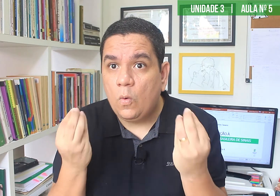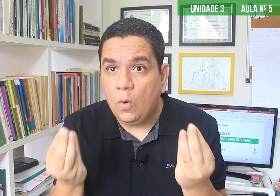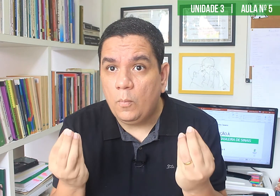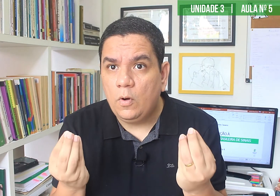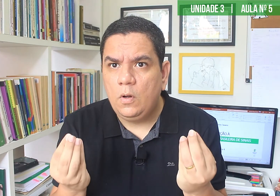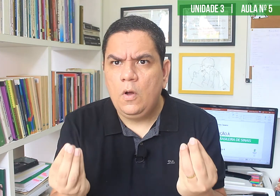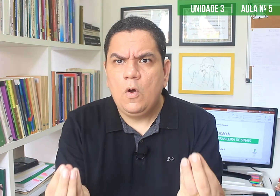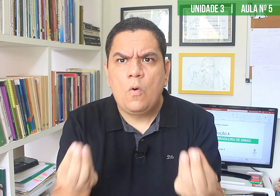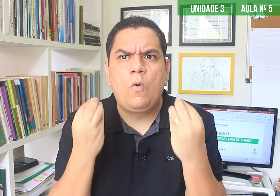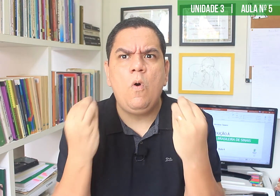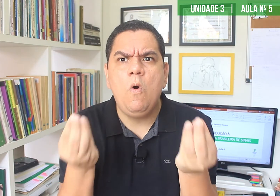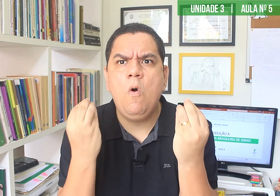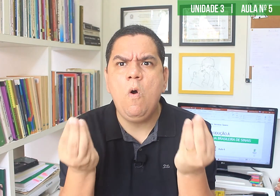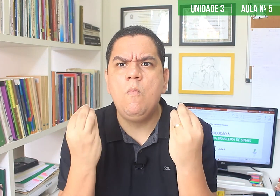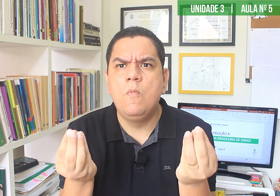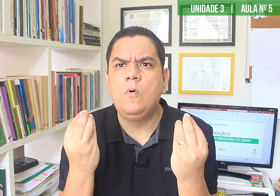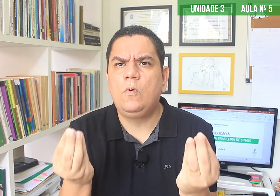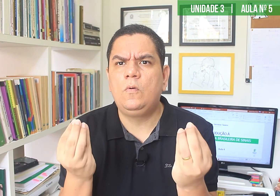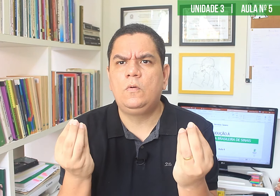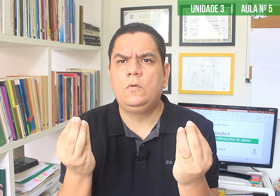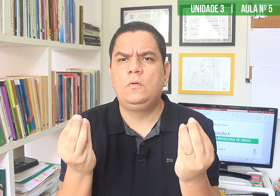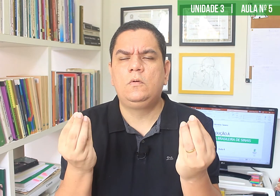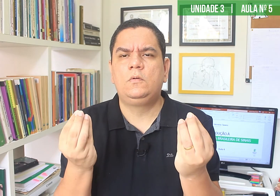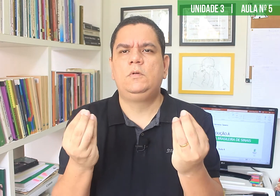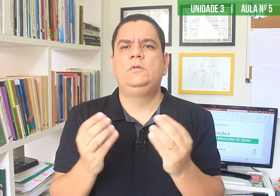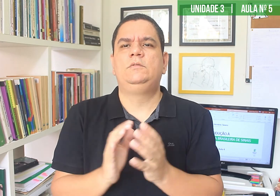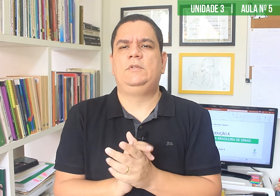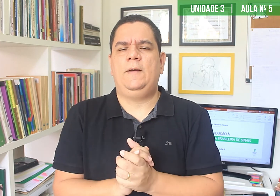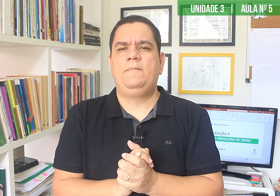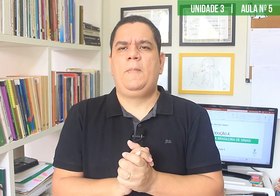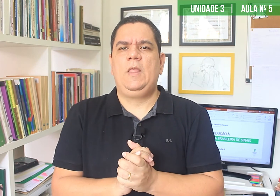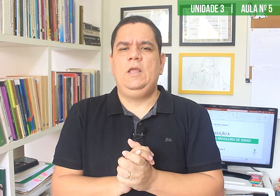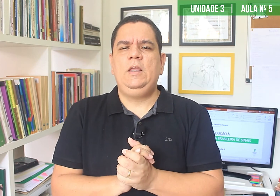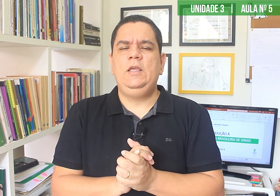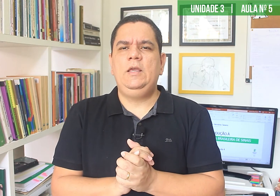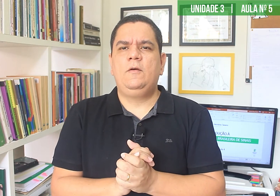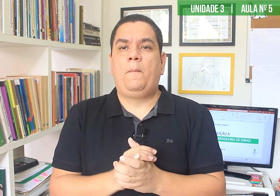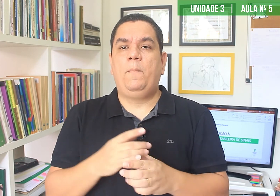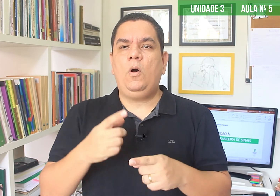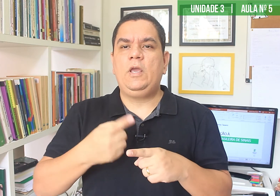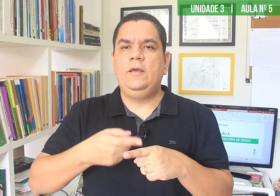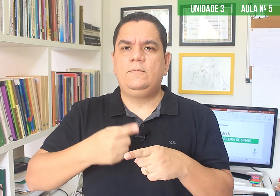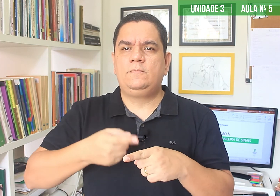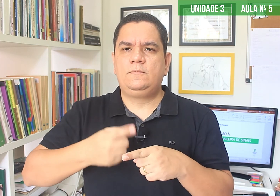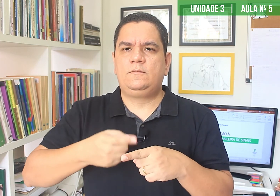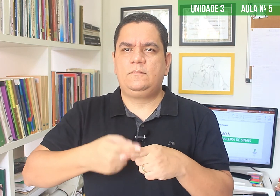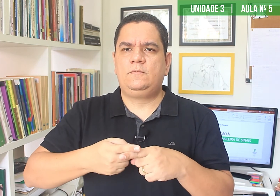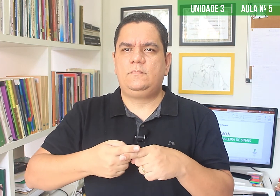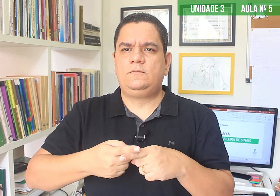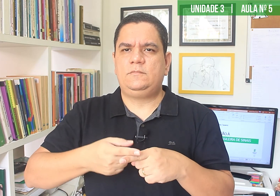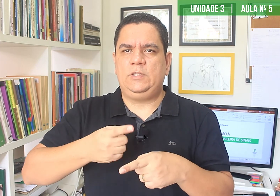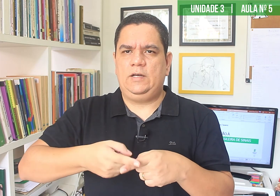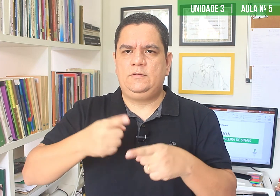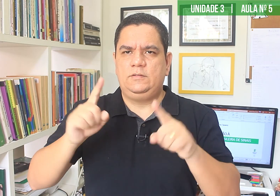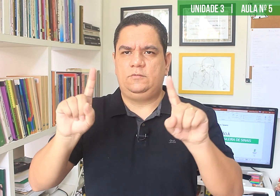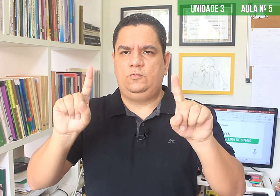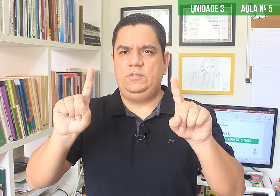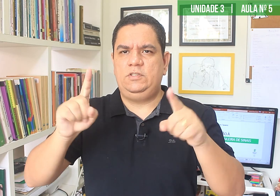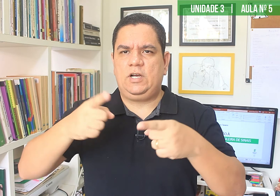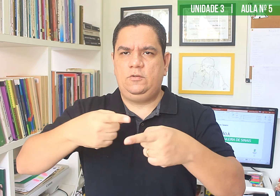Como? Como? Tá? E por quê? Tá? Dois indicadores